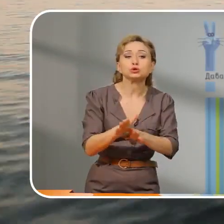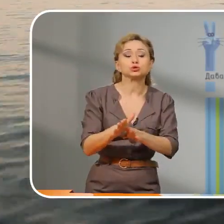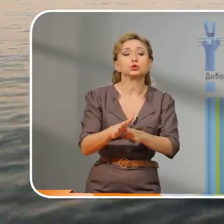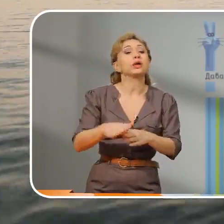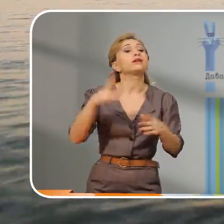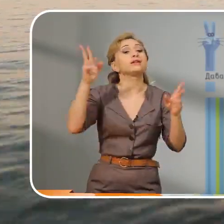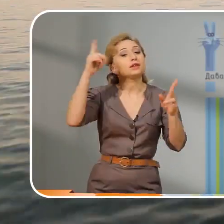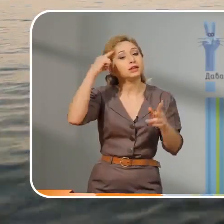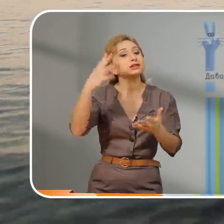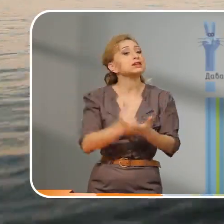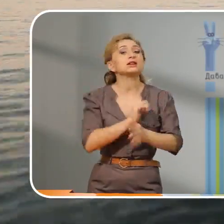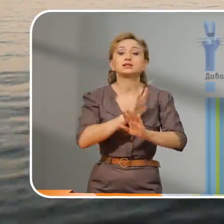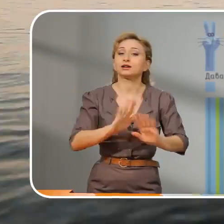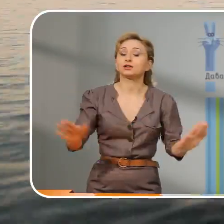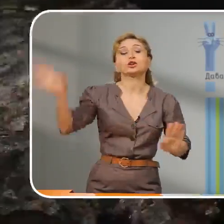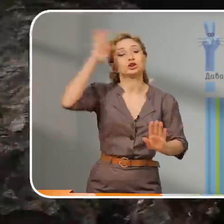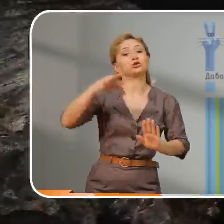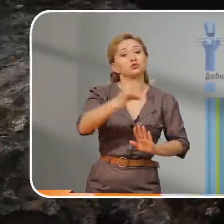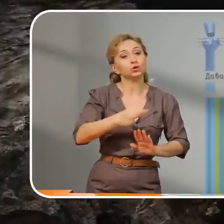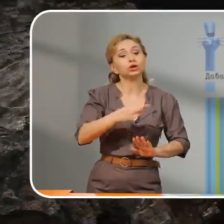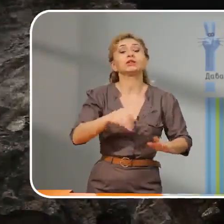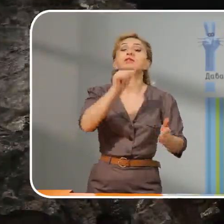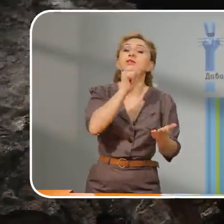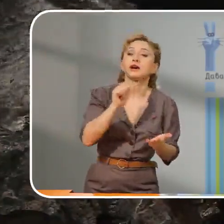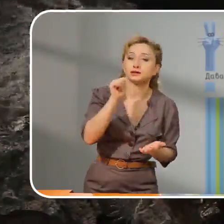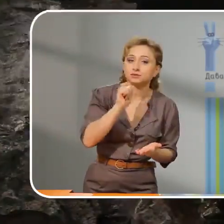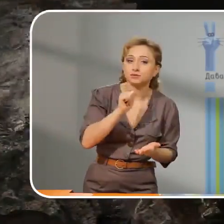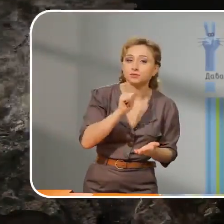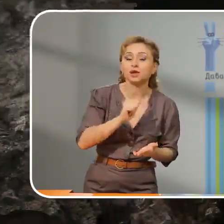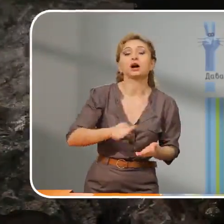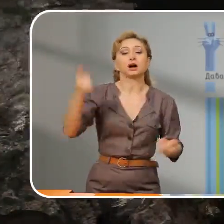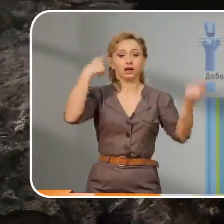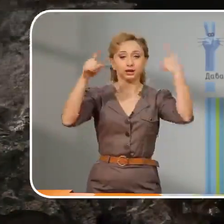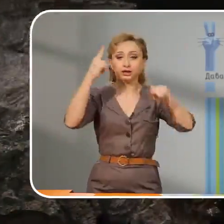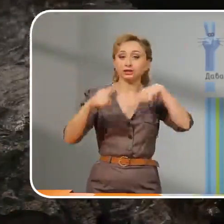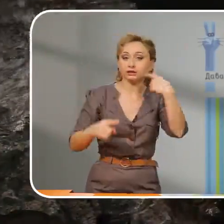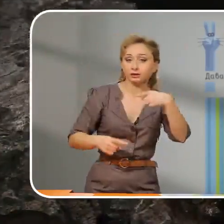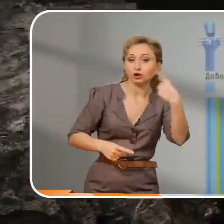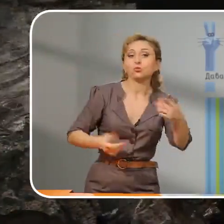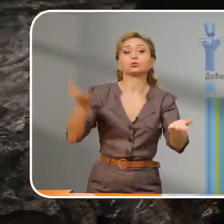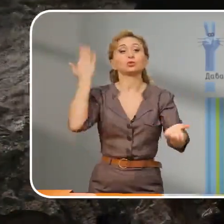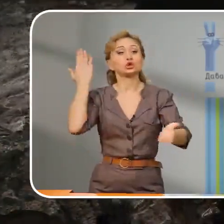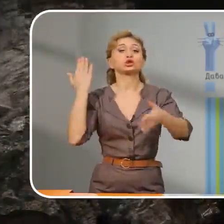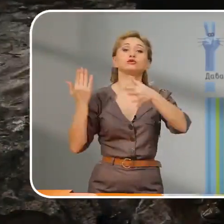полностью не разгадал его тайн. Легенды прошлых